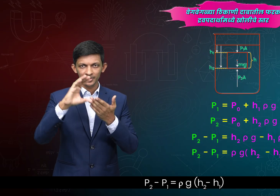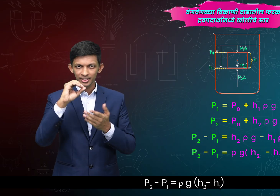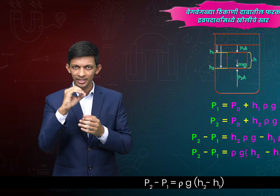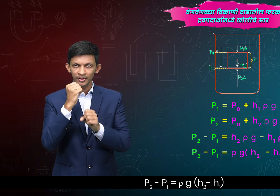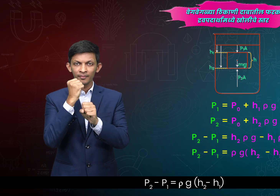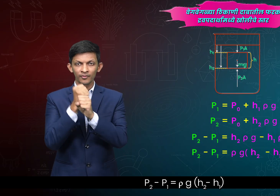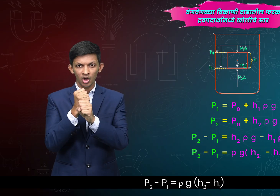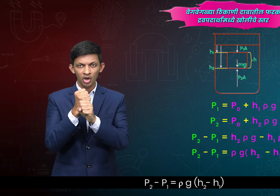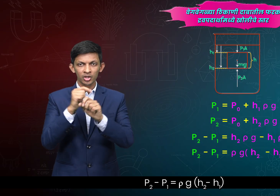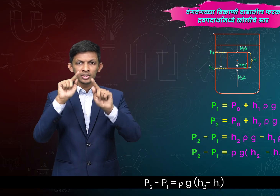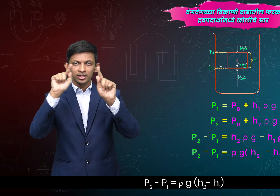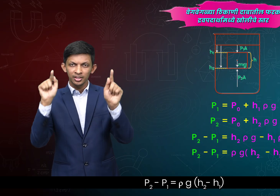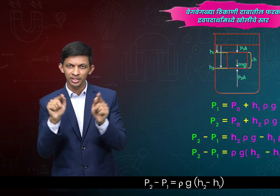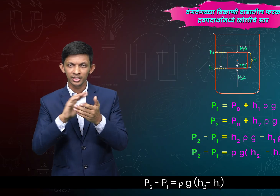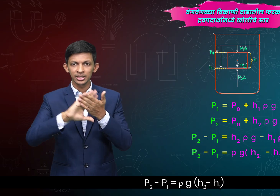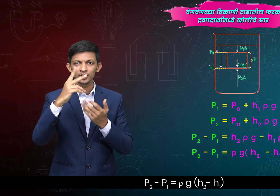H2